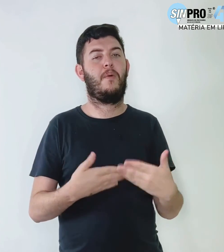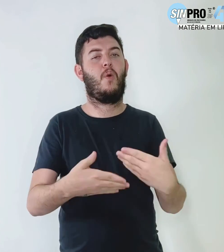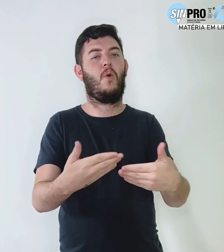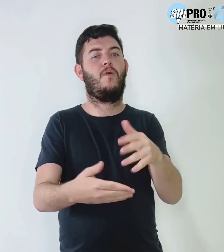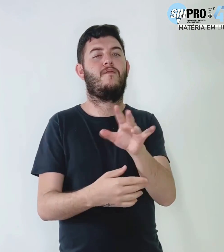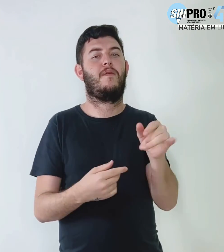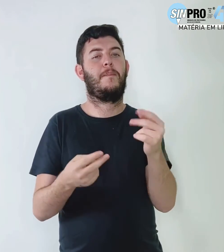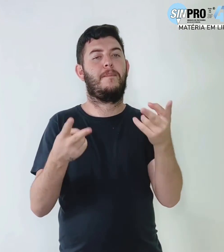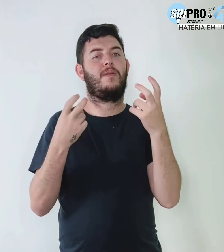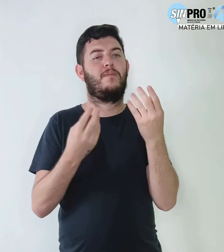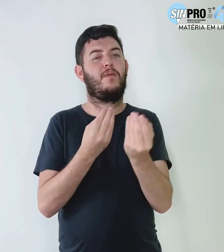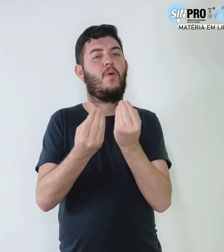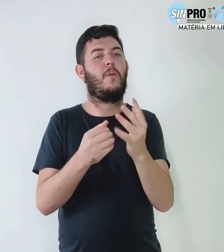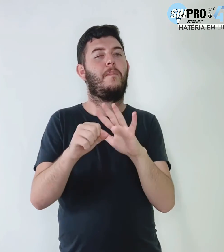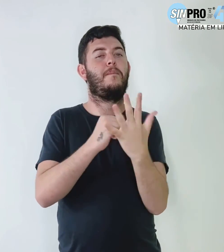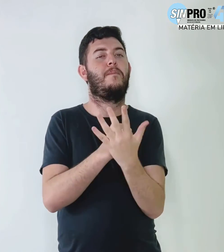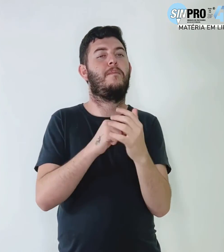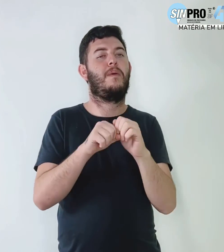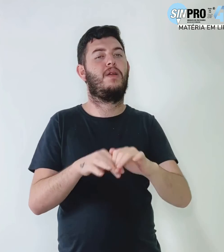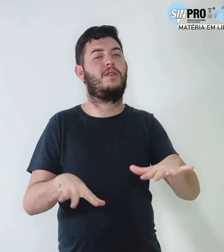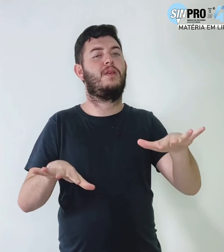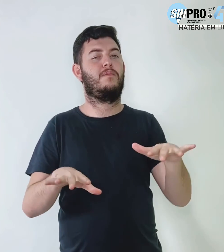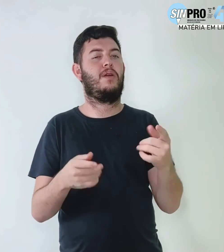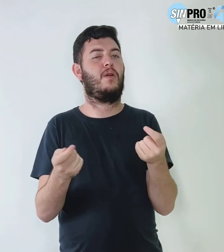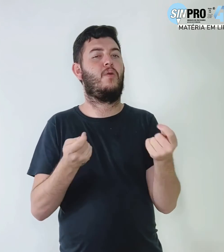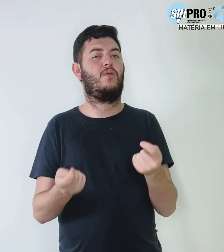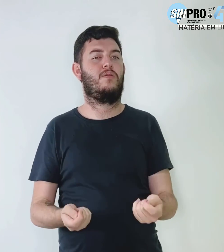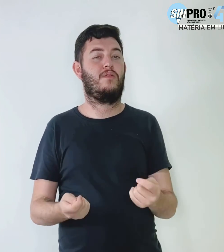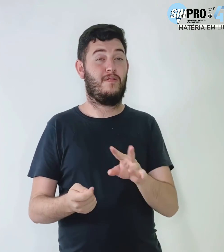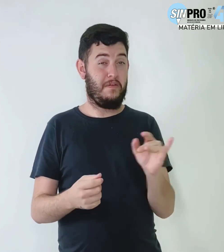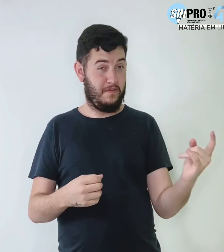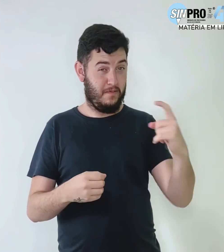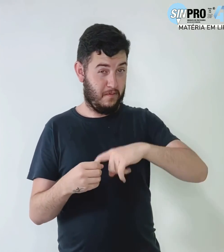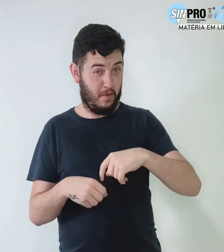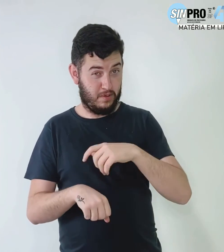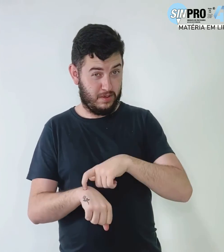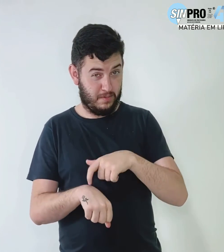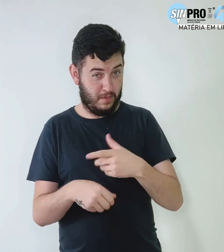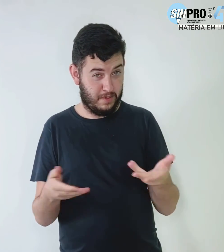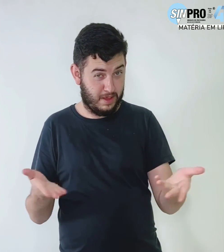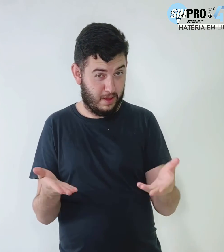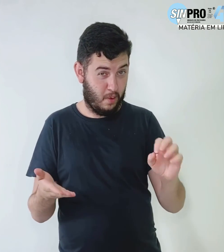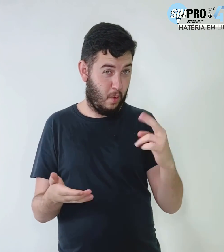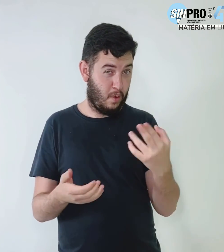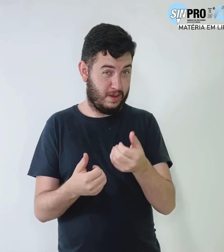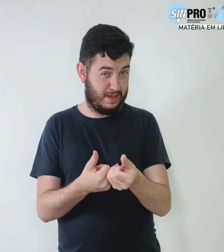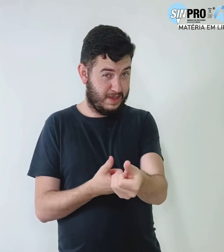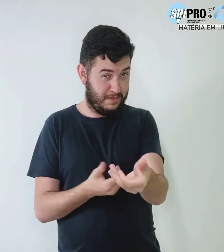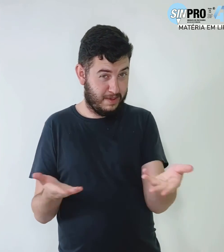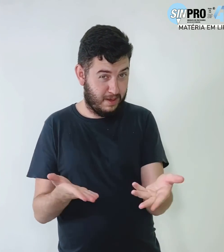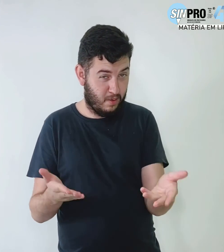da pandemia. Essa volta não deverá ocorrer por agora, e talvez nem neste